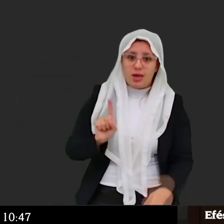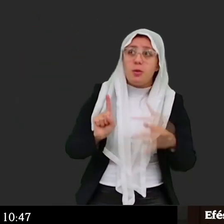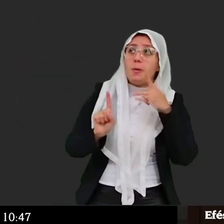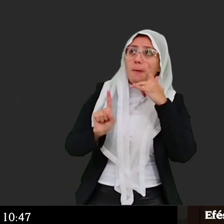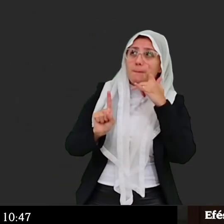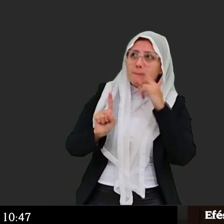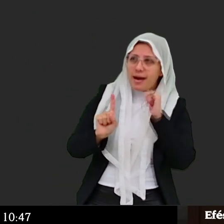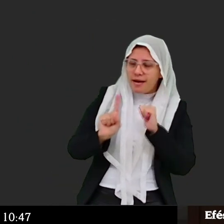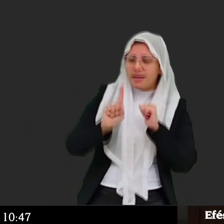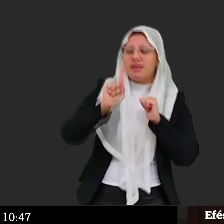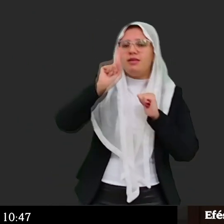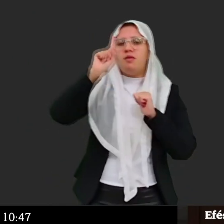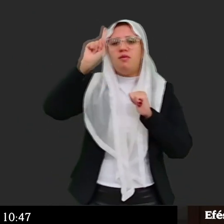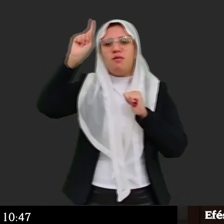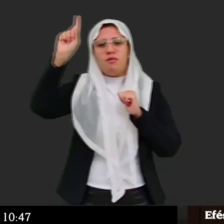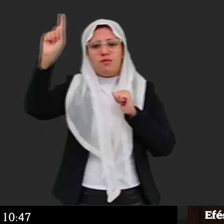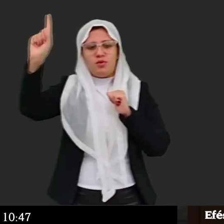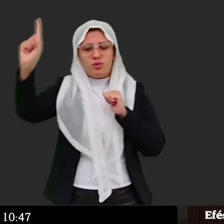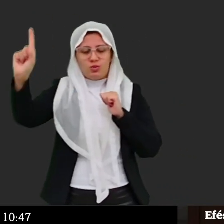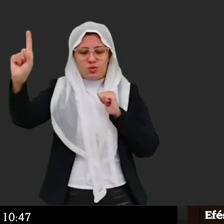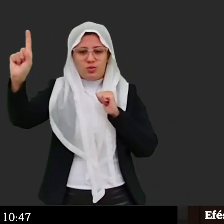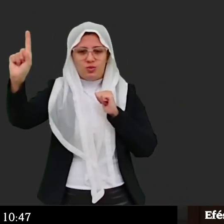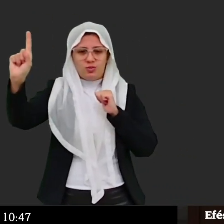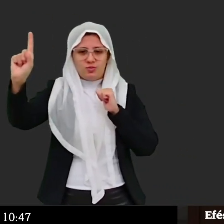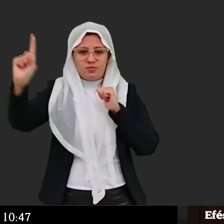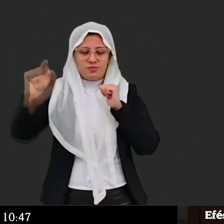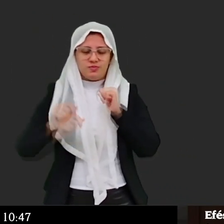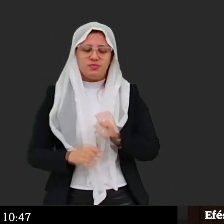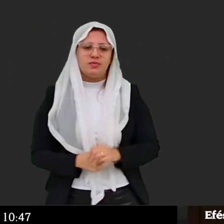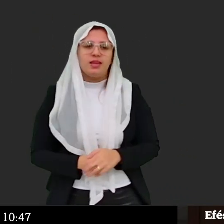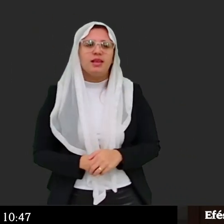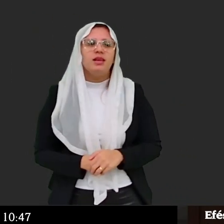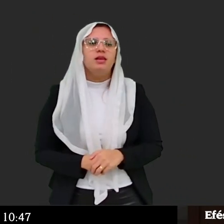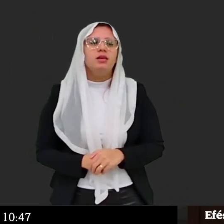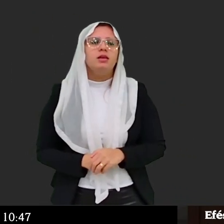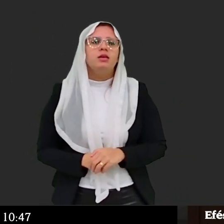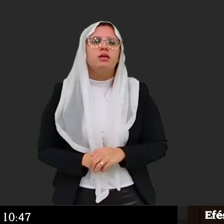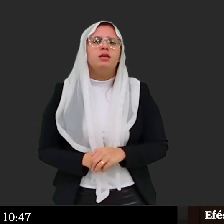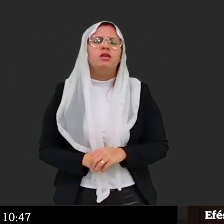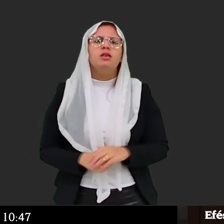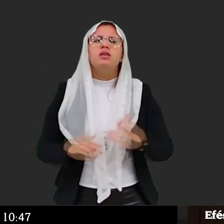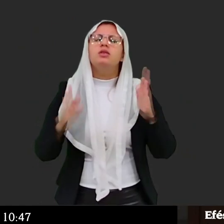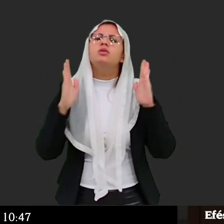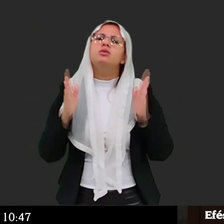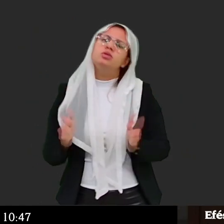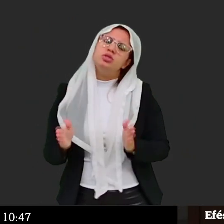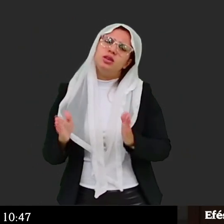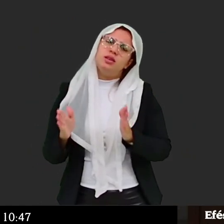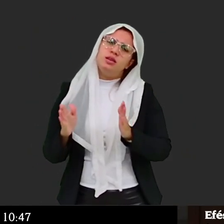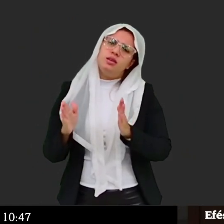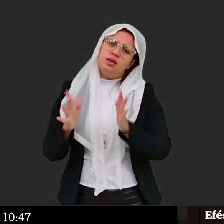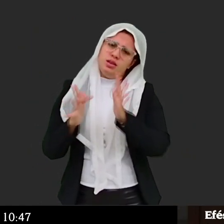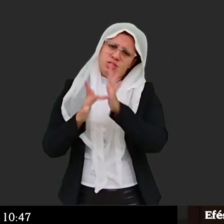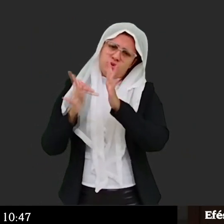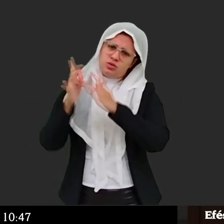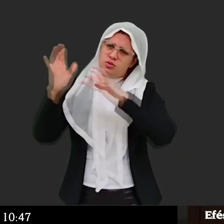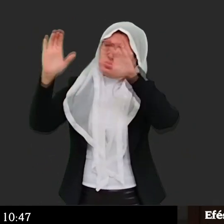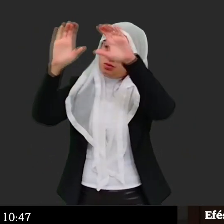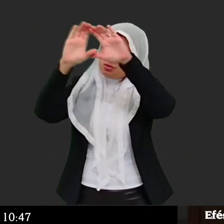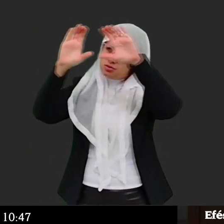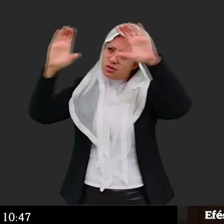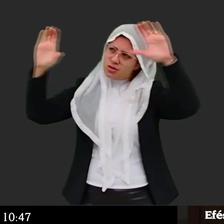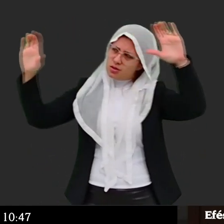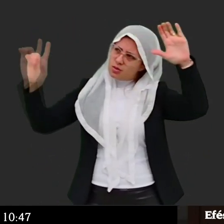ele mesmo, quando ele fez esta obra, ele subiu acima de todos os céus para cumprir estas